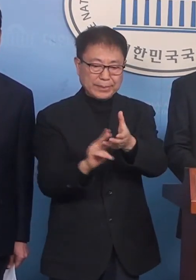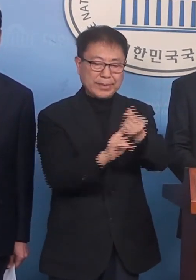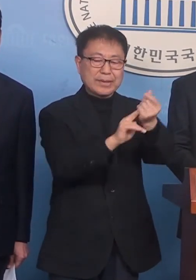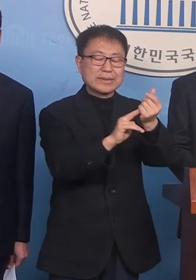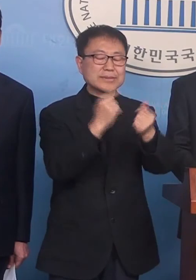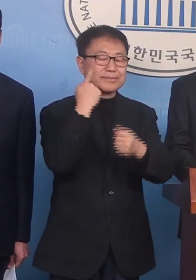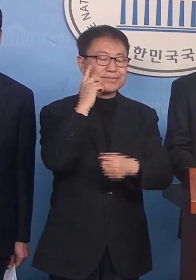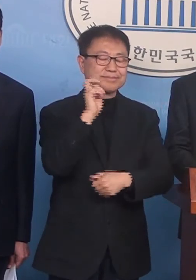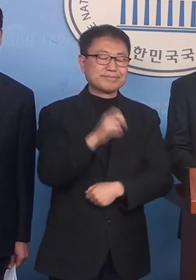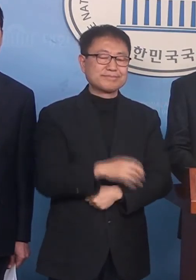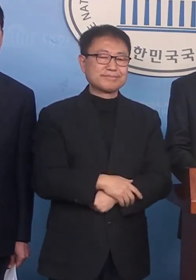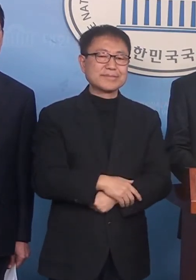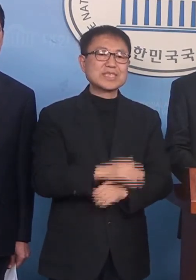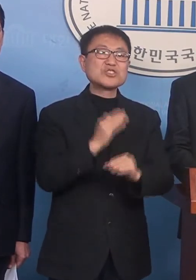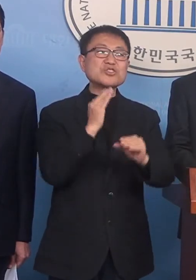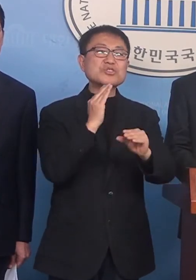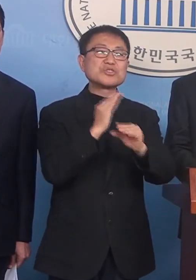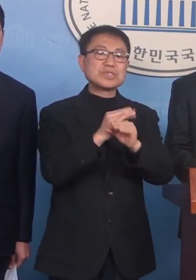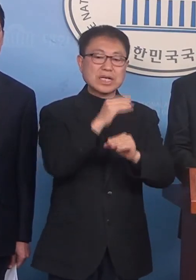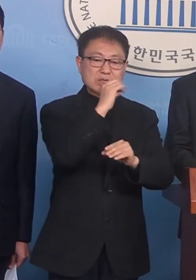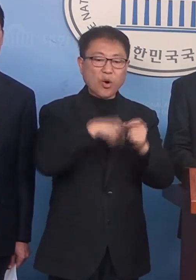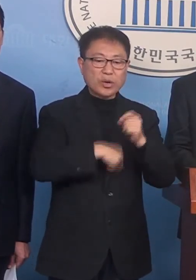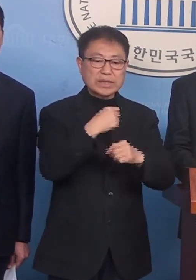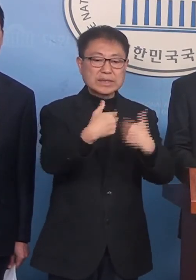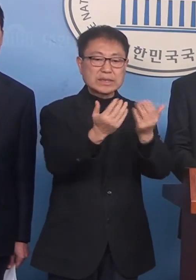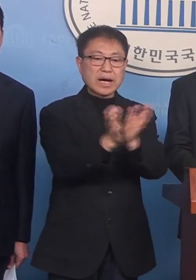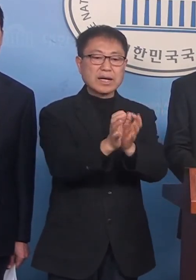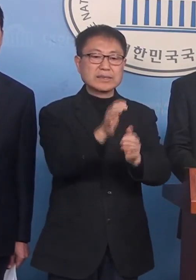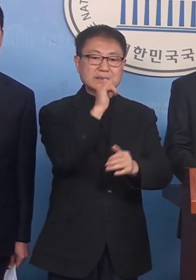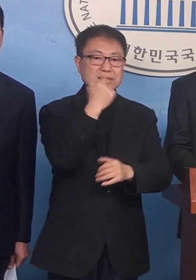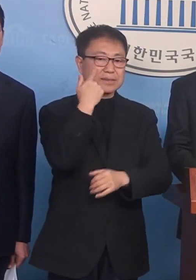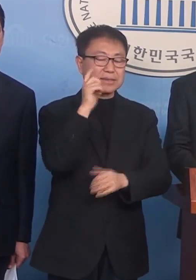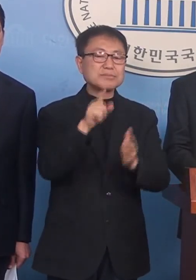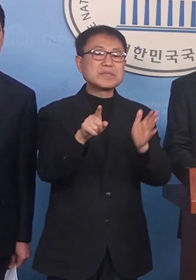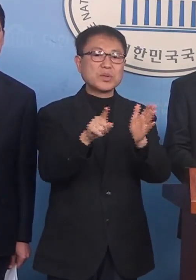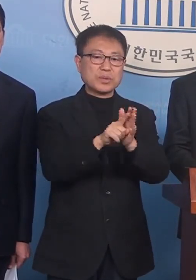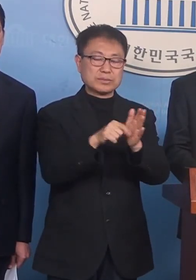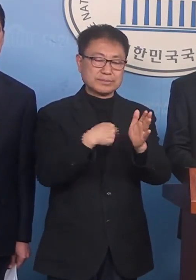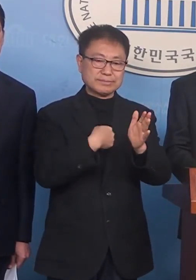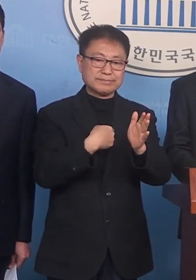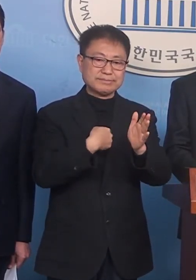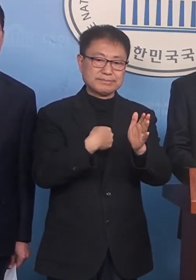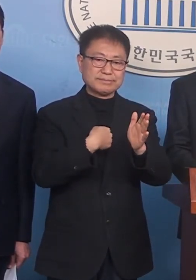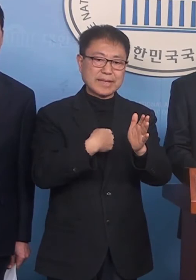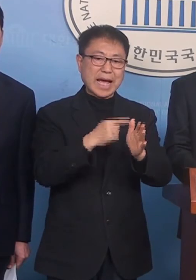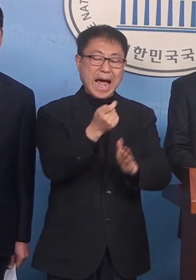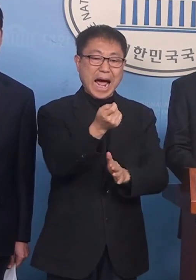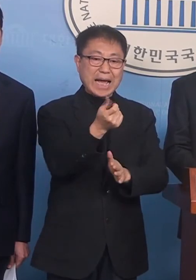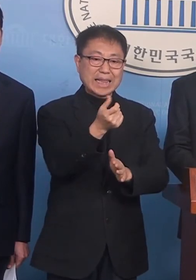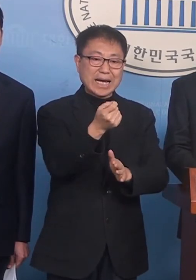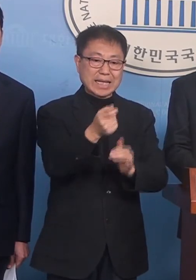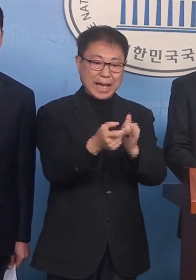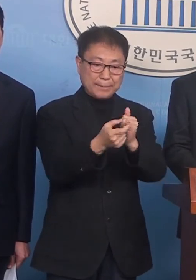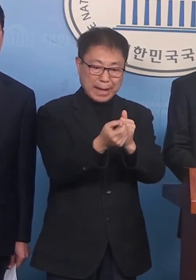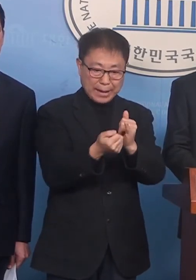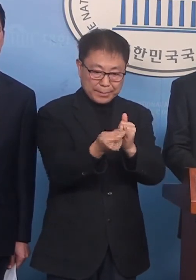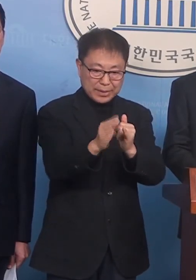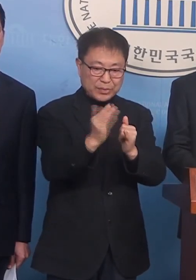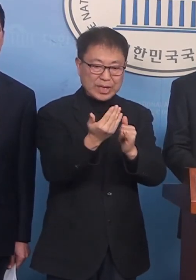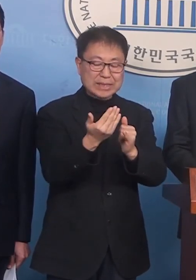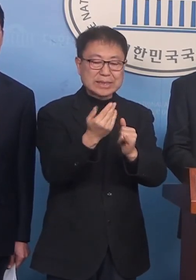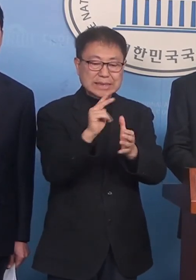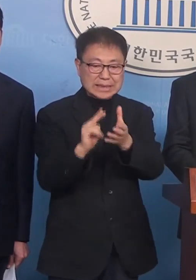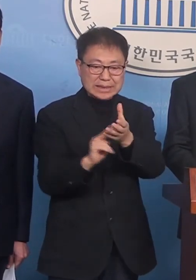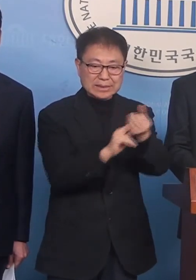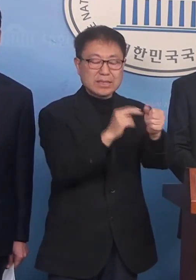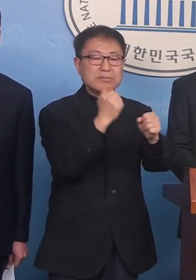것입니다. 그 중심에 정의당이 있을 것이라 믿고 저는 하나의 미라를 이어 그